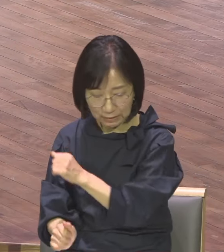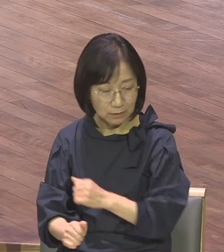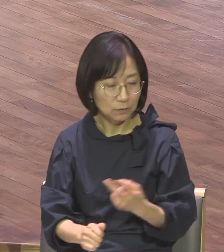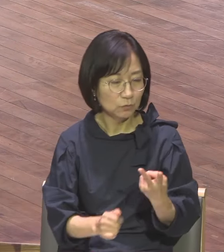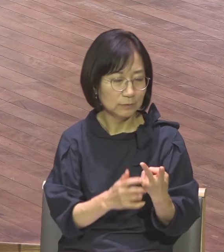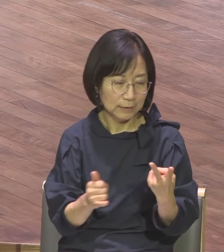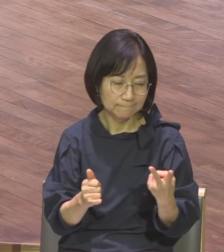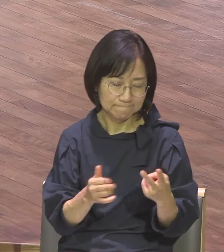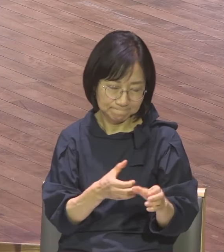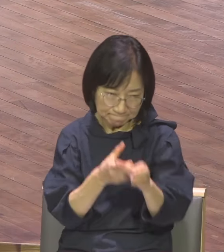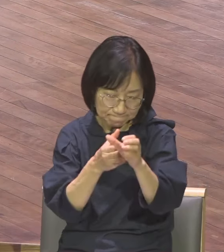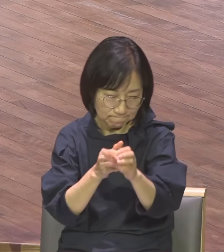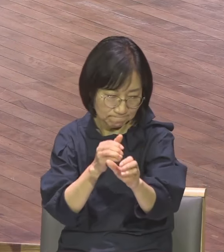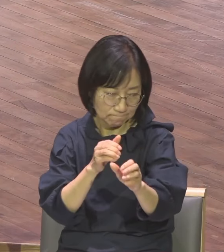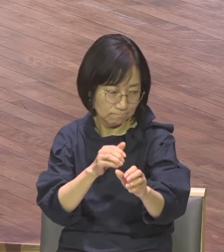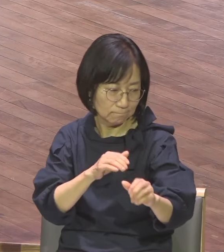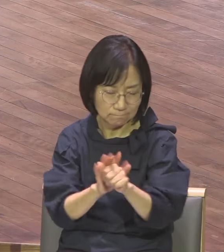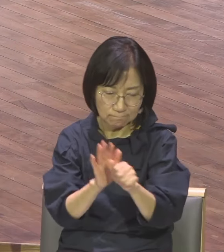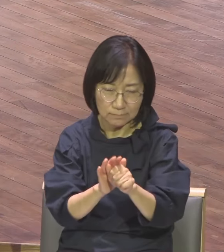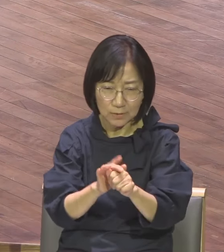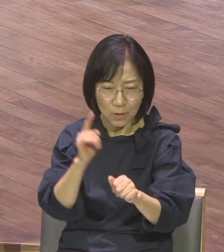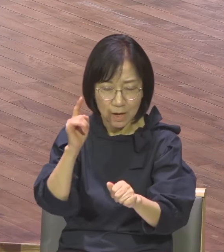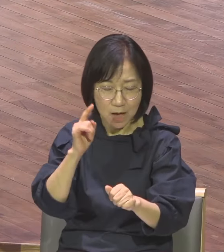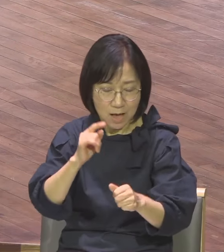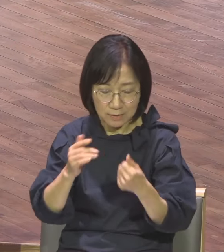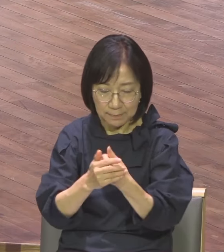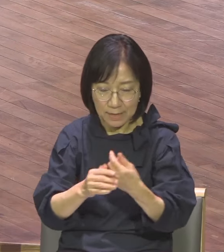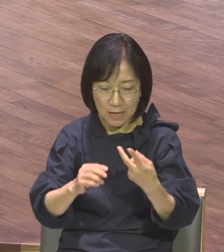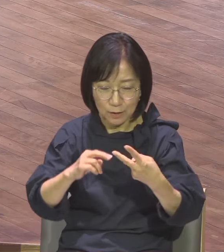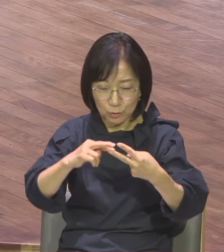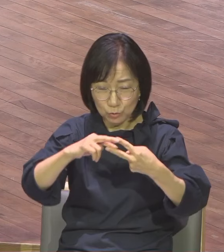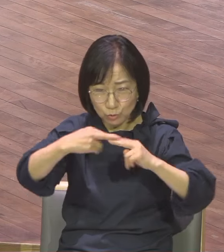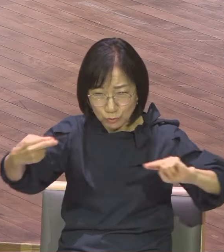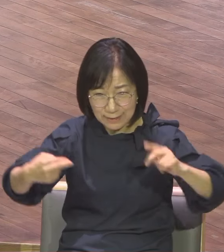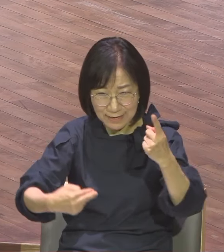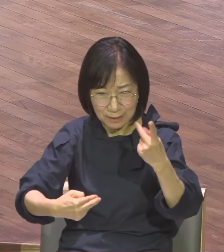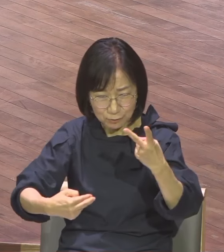사람이면 맞설 수 있나니 세겹줄은 쉽게 끊이지 아니하느니라.